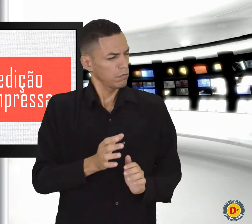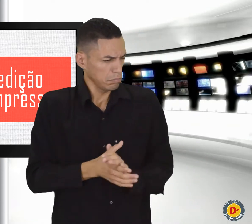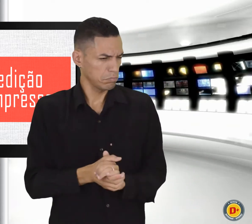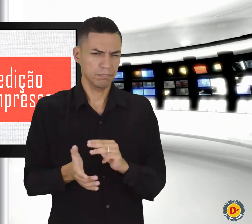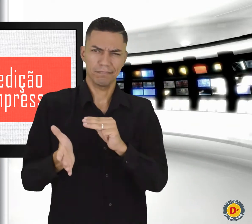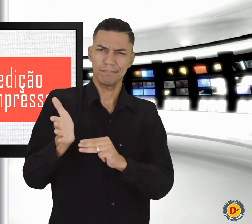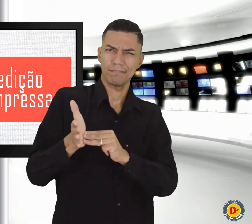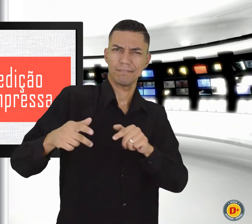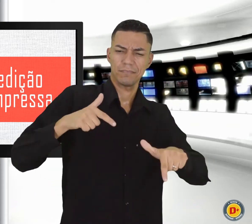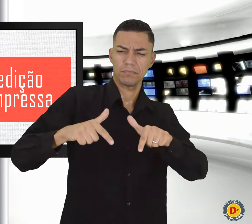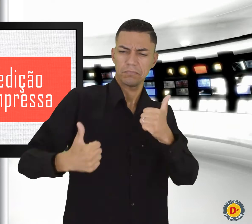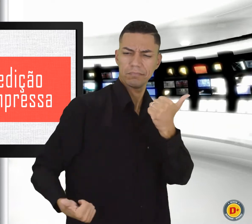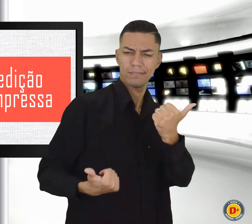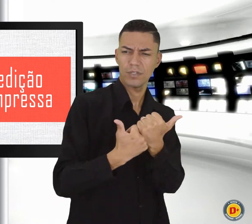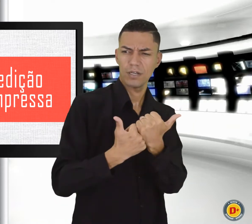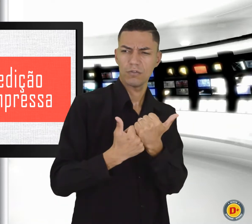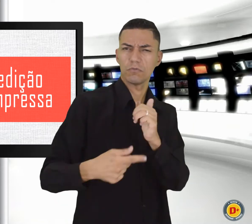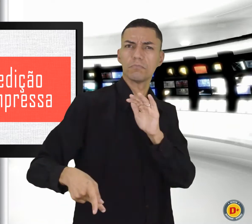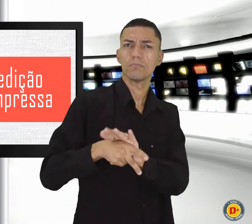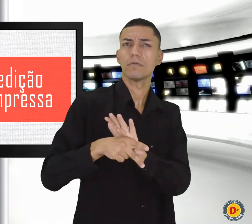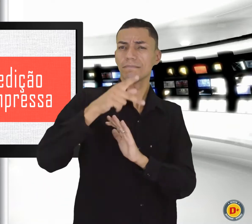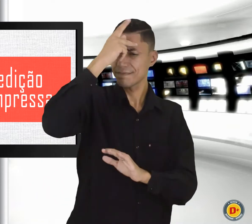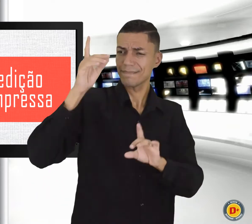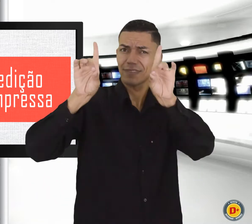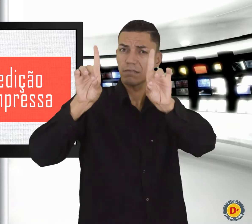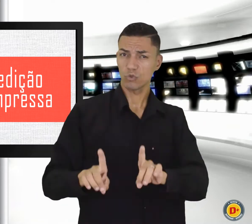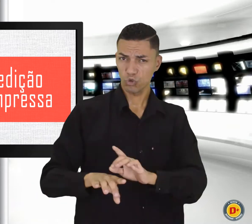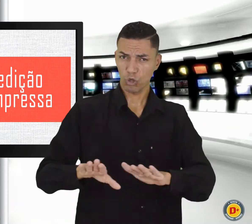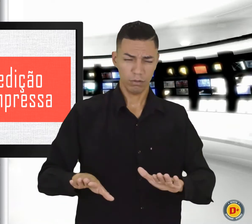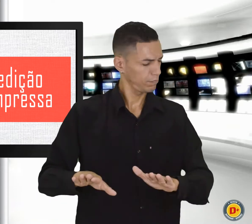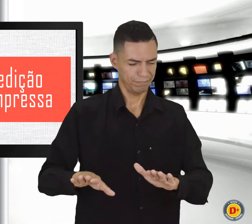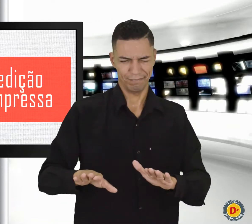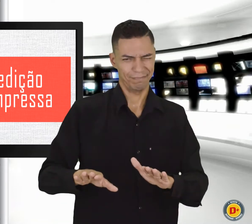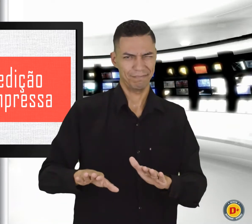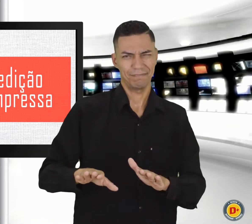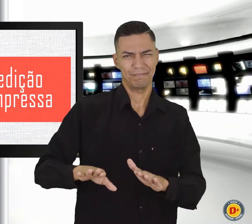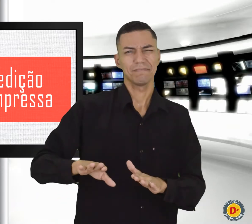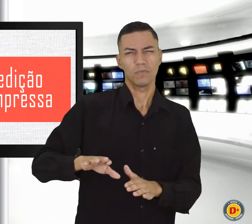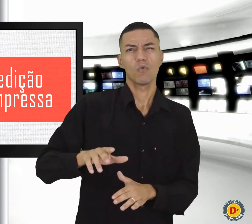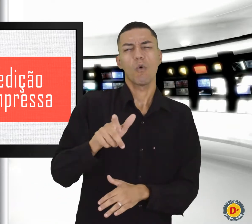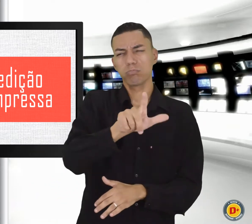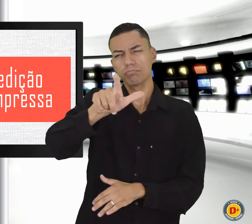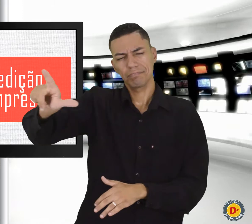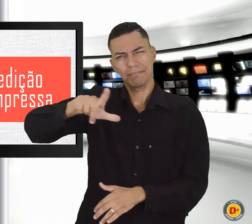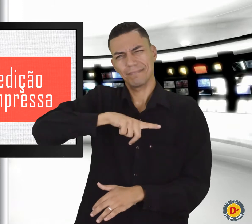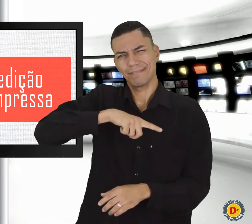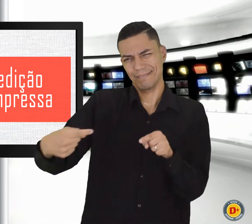A metodologia do emprego apoiado não se destina apenas a pessoas com deficiência. Ao emprego